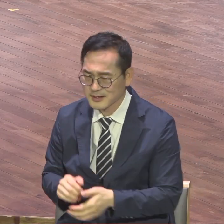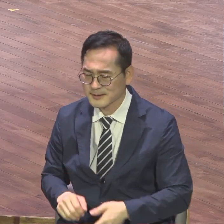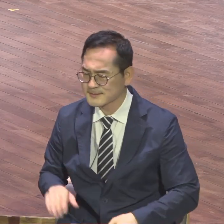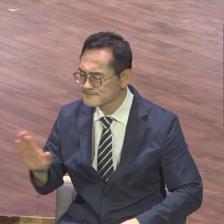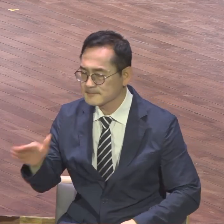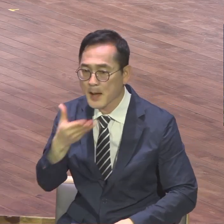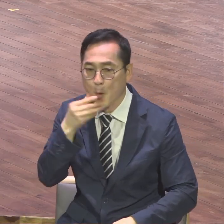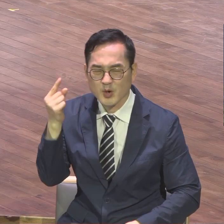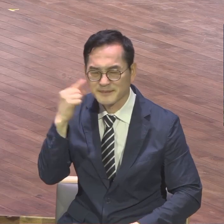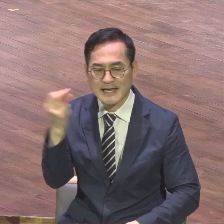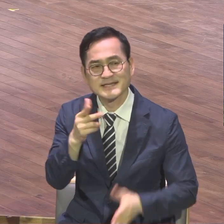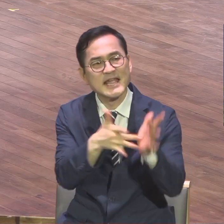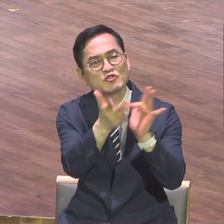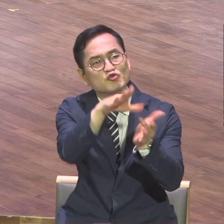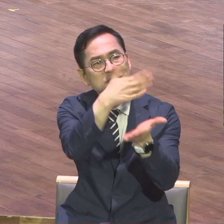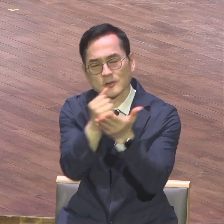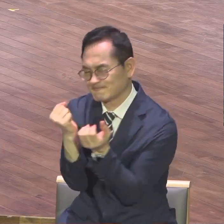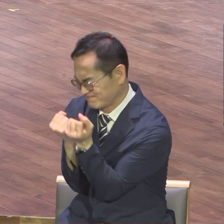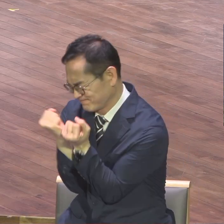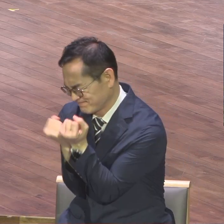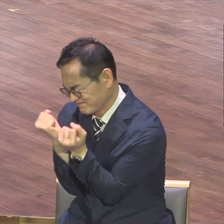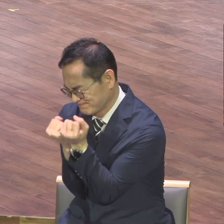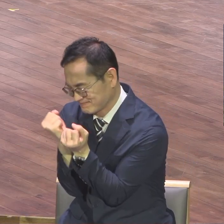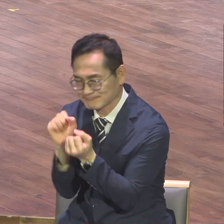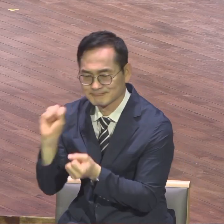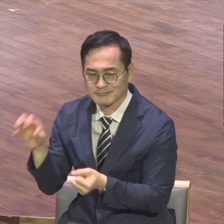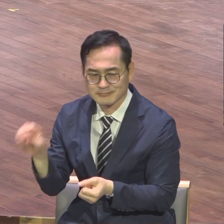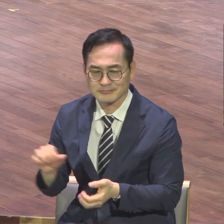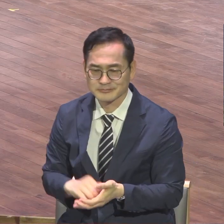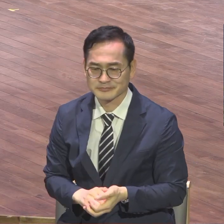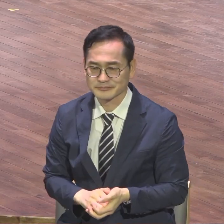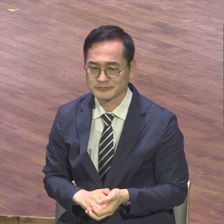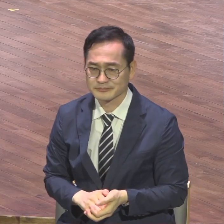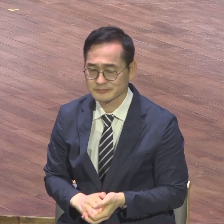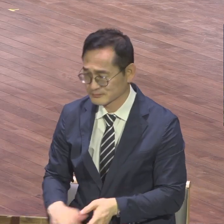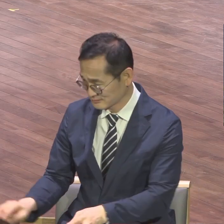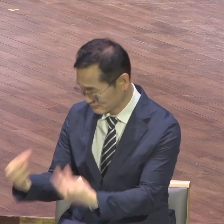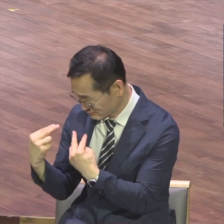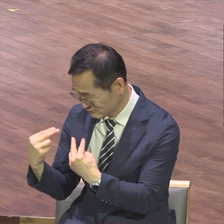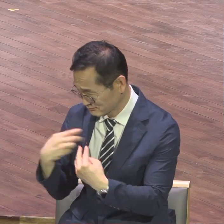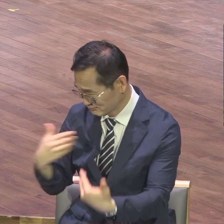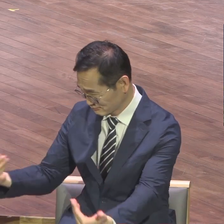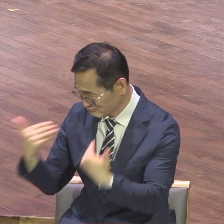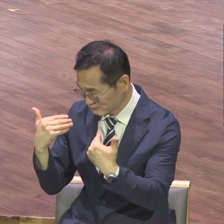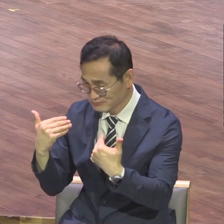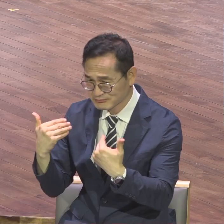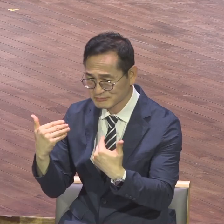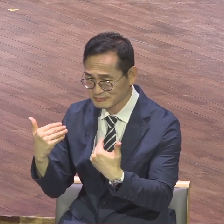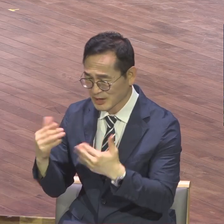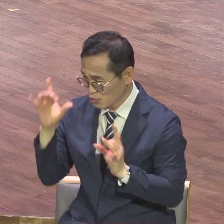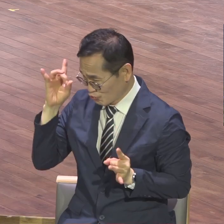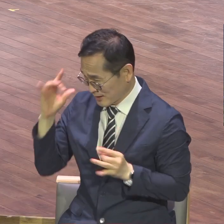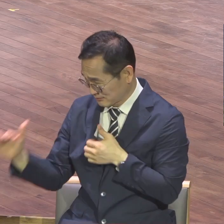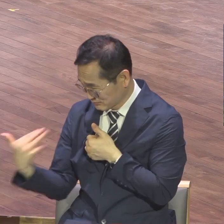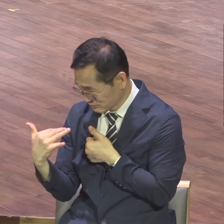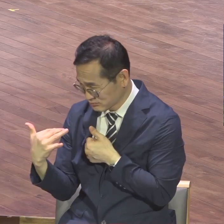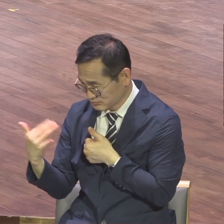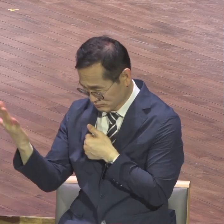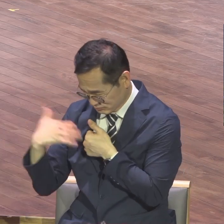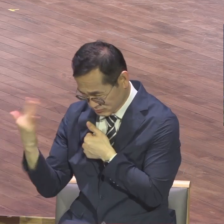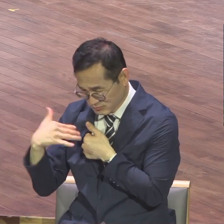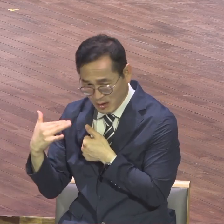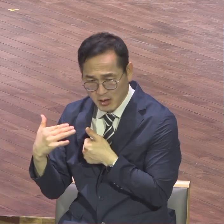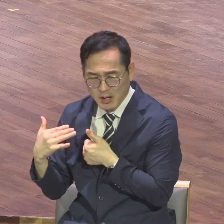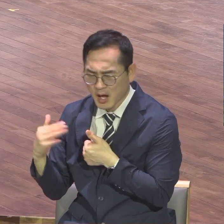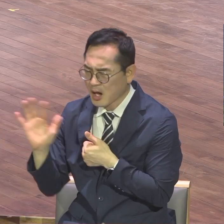정확한 복음을 그렇게 선포합니다. 그들의 시선을 사람이나 우상 눈앞에 나타난 현상이